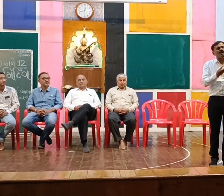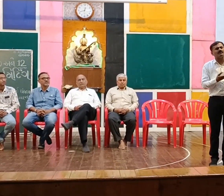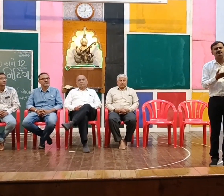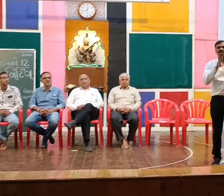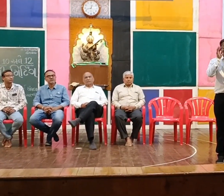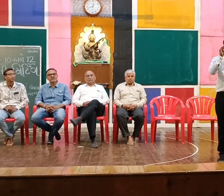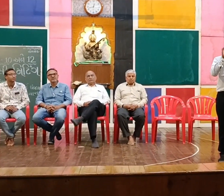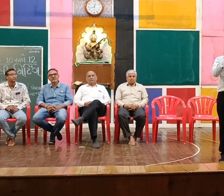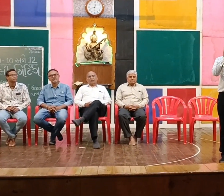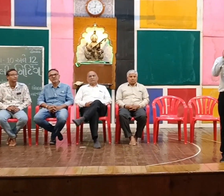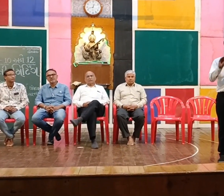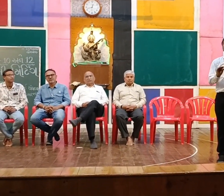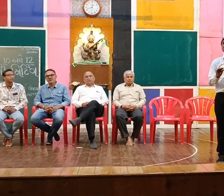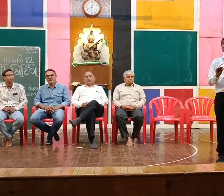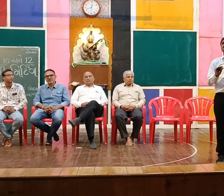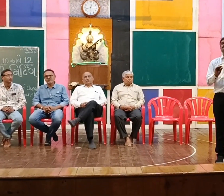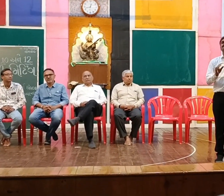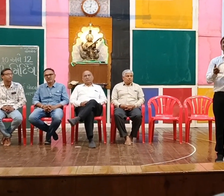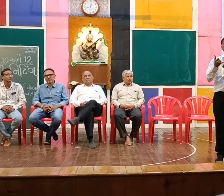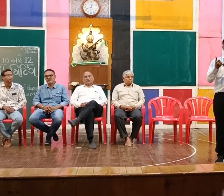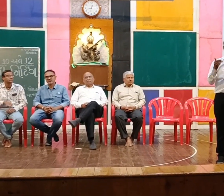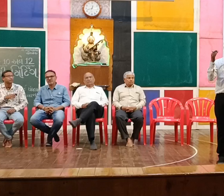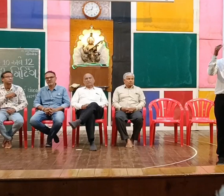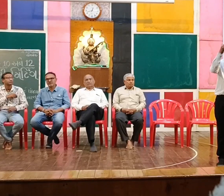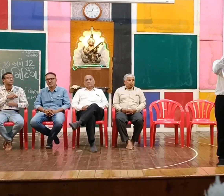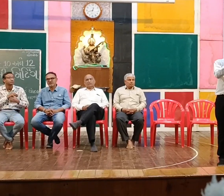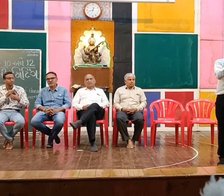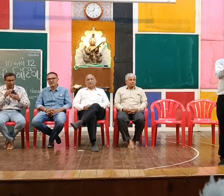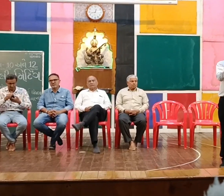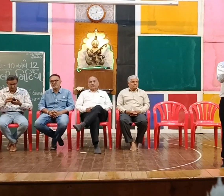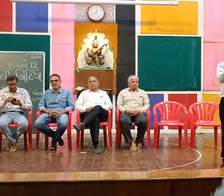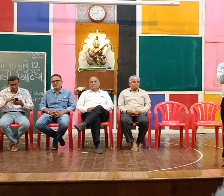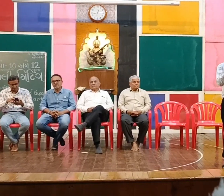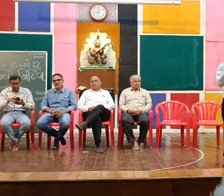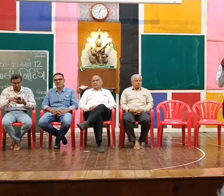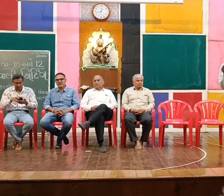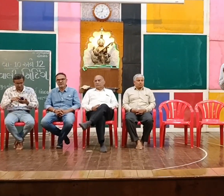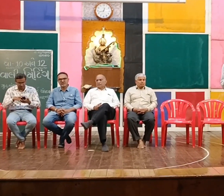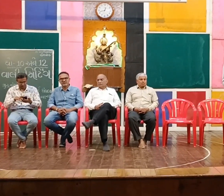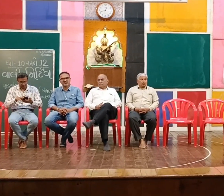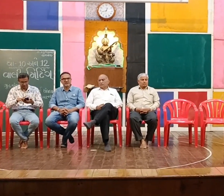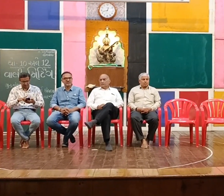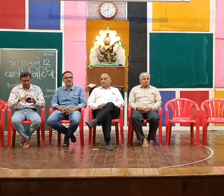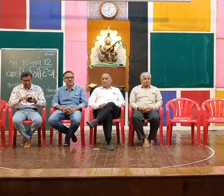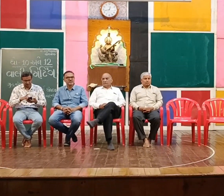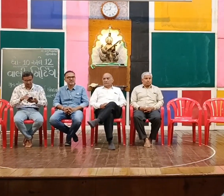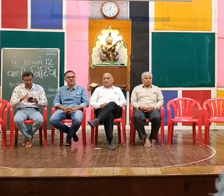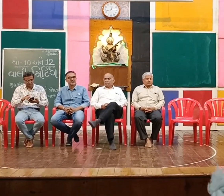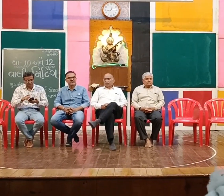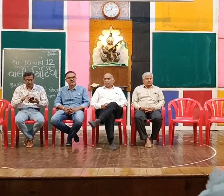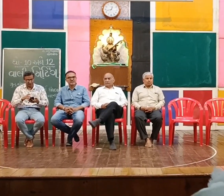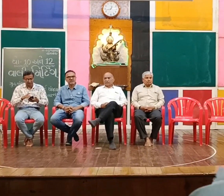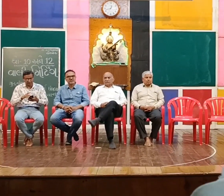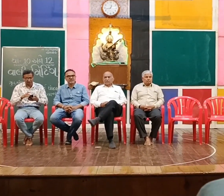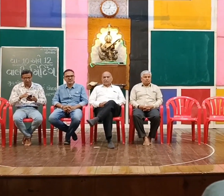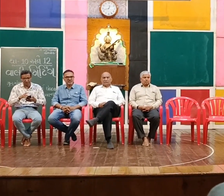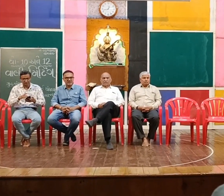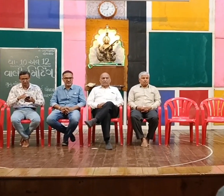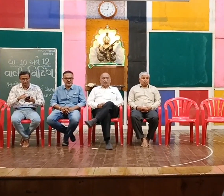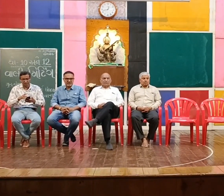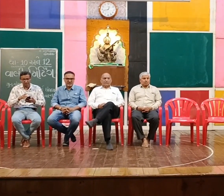છે, એટલે 10મામાં પણ થોડીક વધારે મહેનત કરવી પડે છે અમારે।